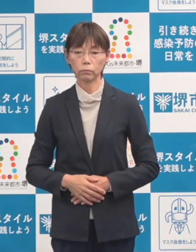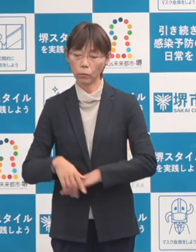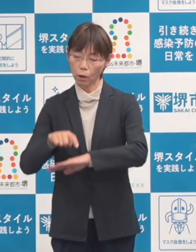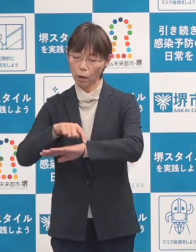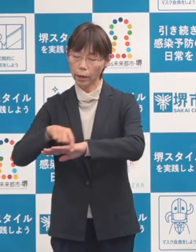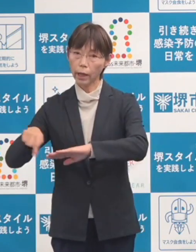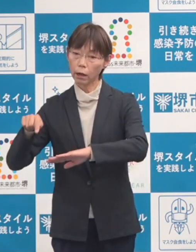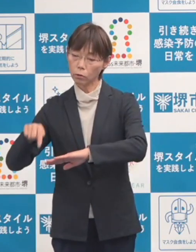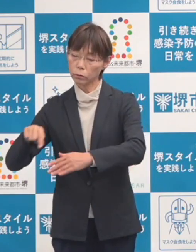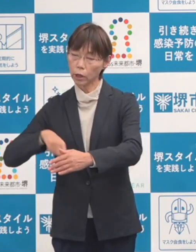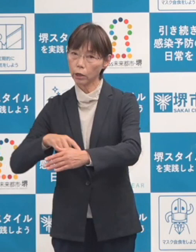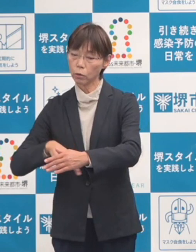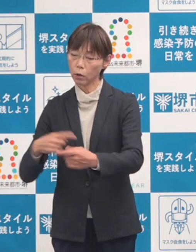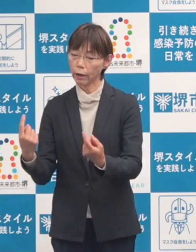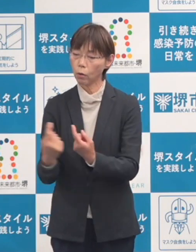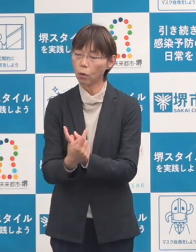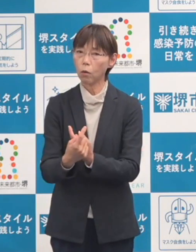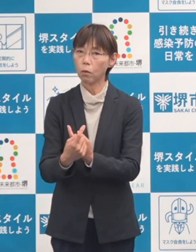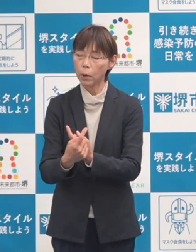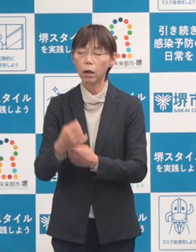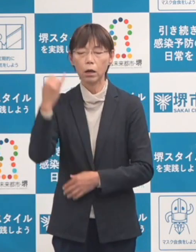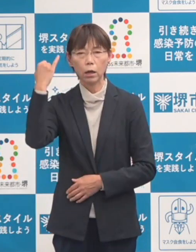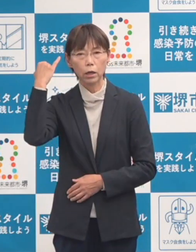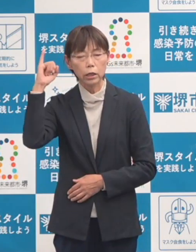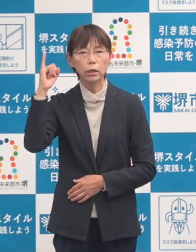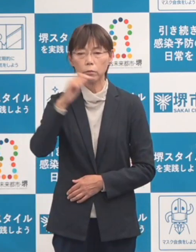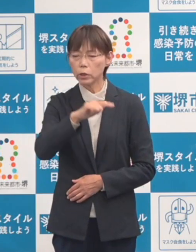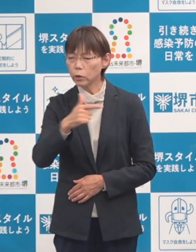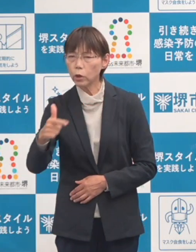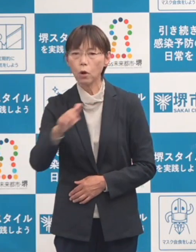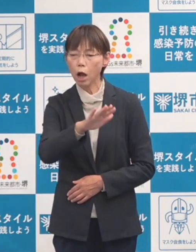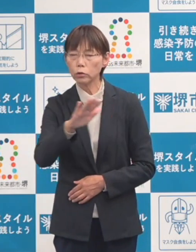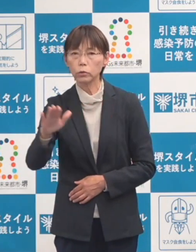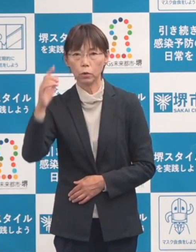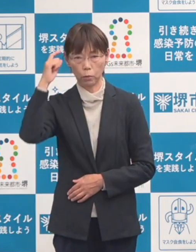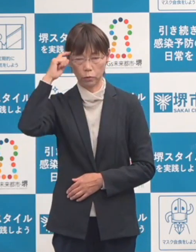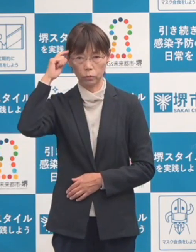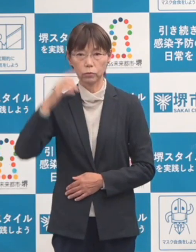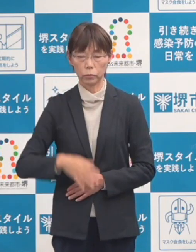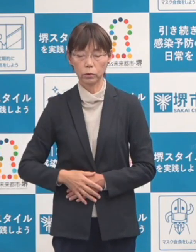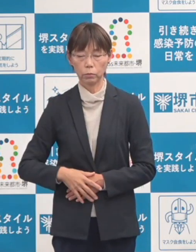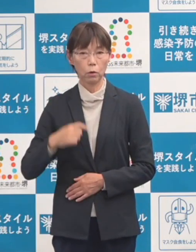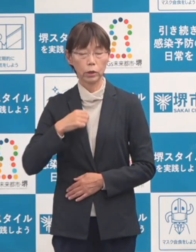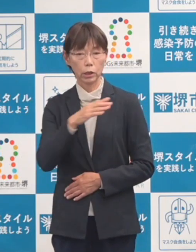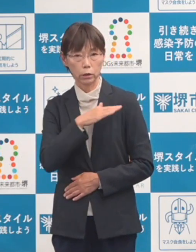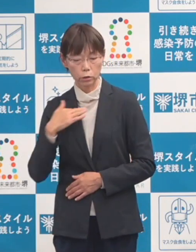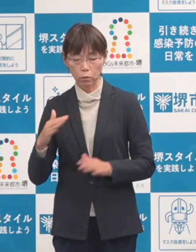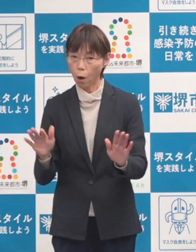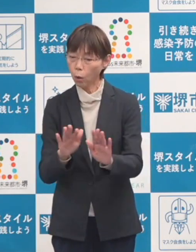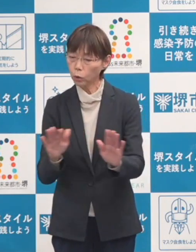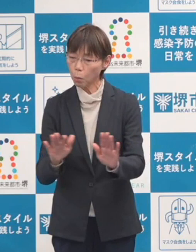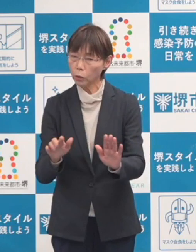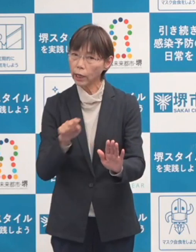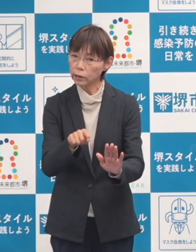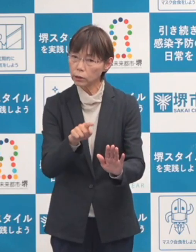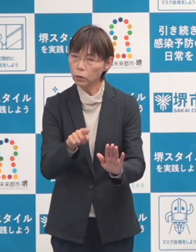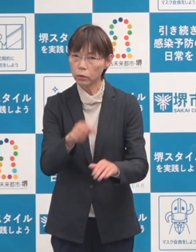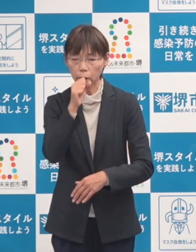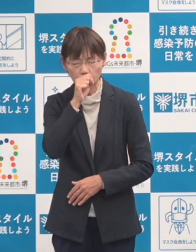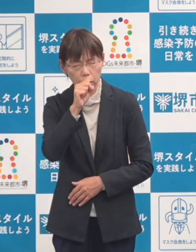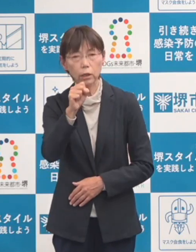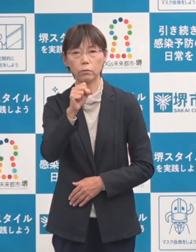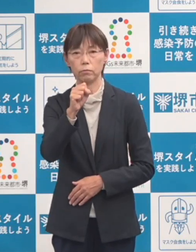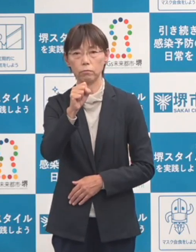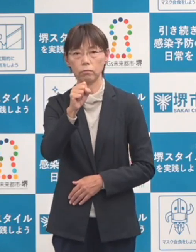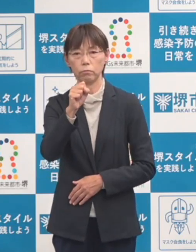変更に関しては、いろんな皆さんのご意見があると思うんですね。ですが、私たちは子どもたちにとって望ましい方法